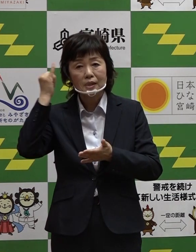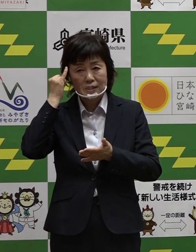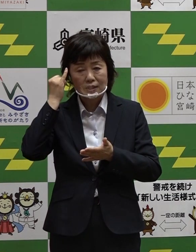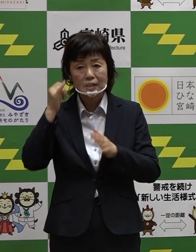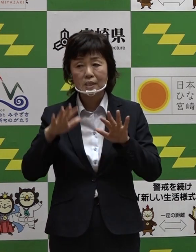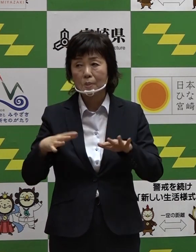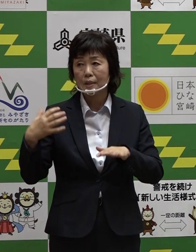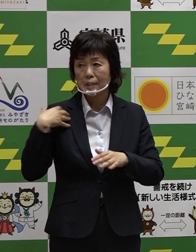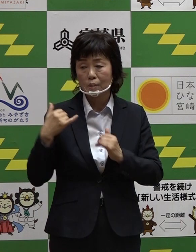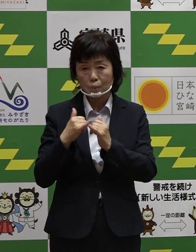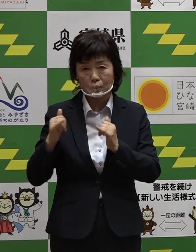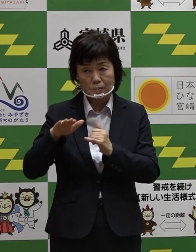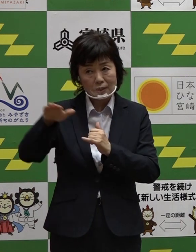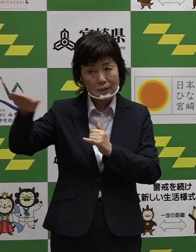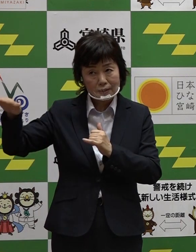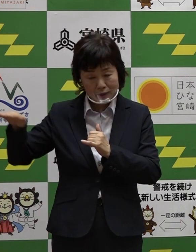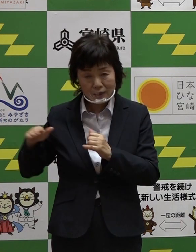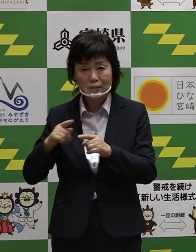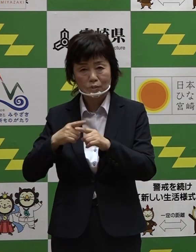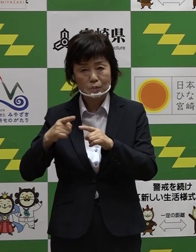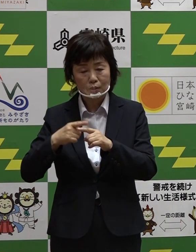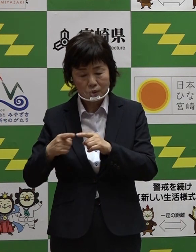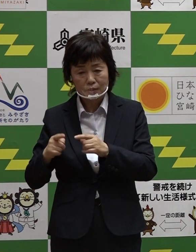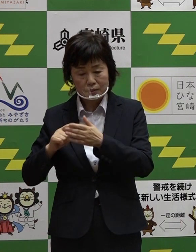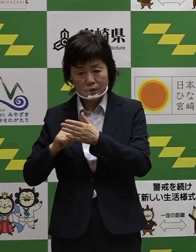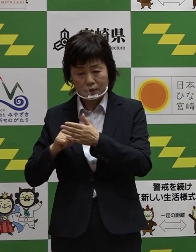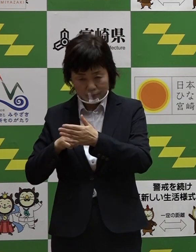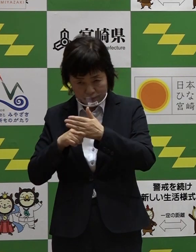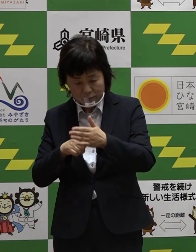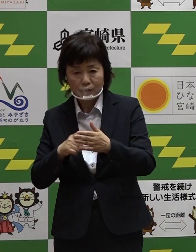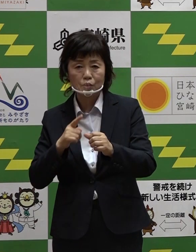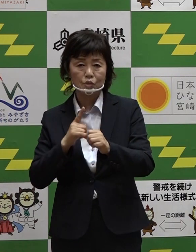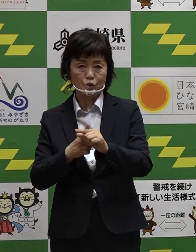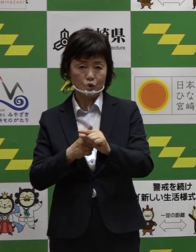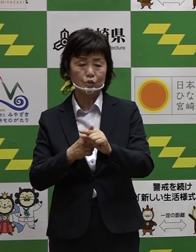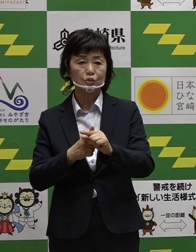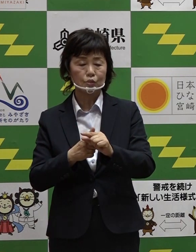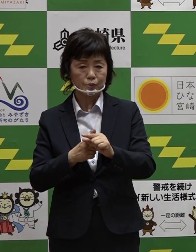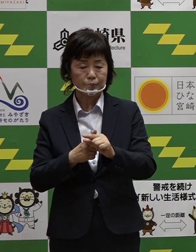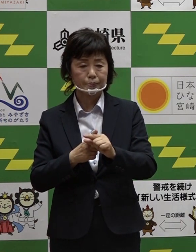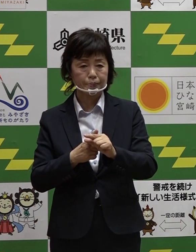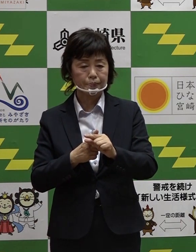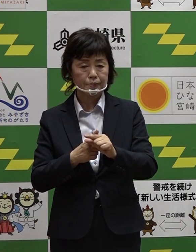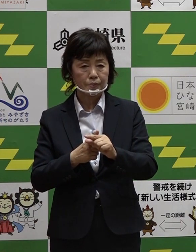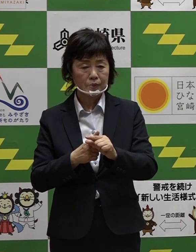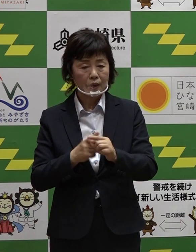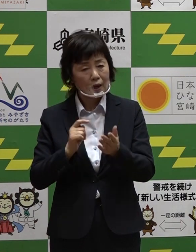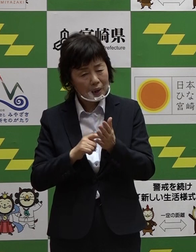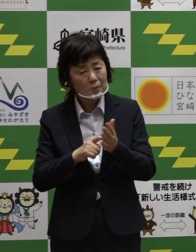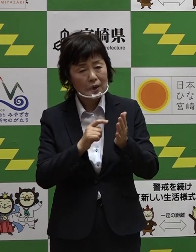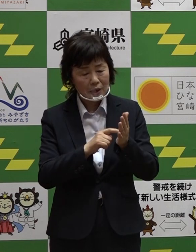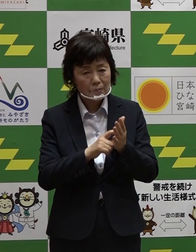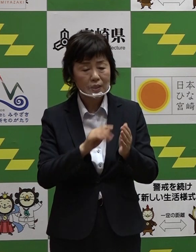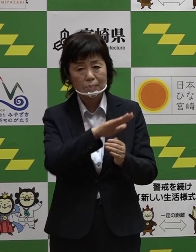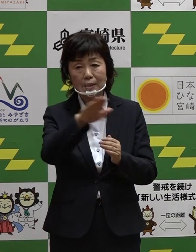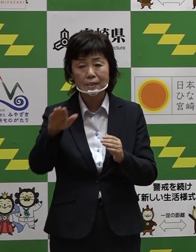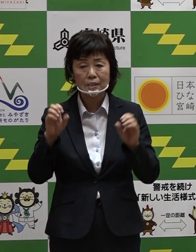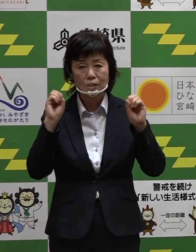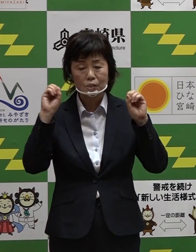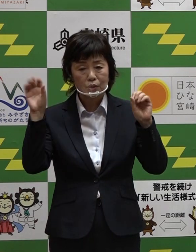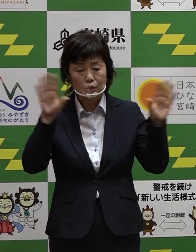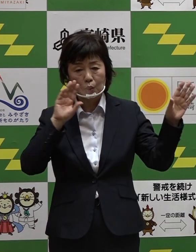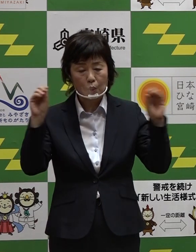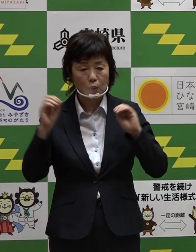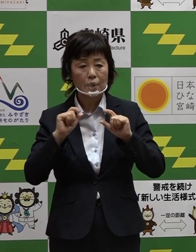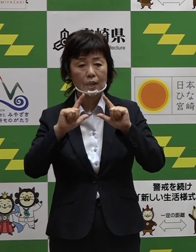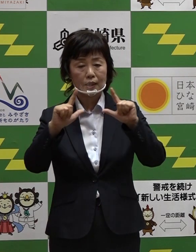担当の方でちょっと練っているところであります。 早め早めにそういう情報発信であるキャンペーンを